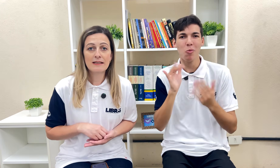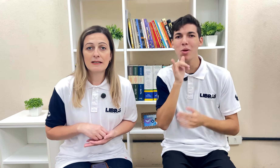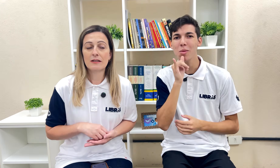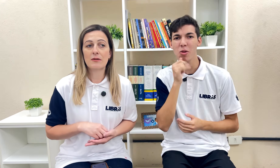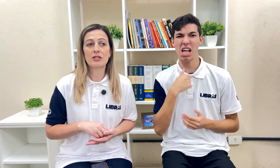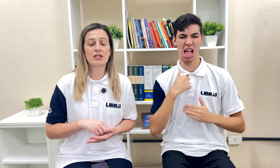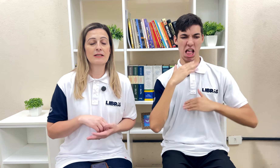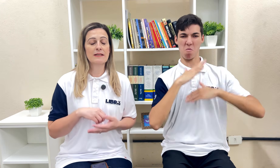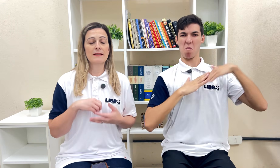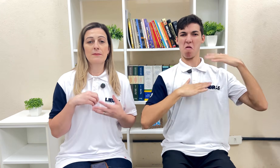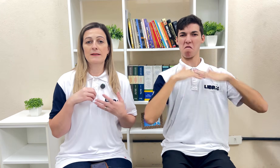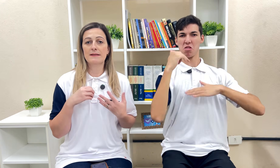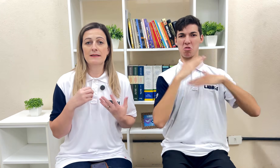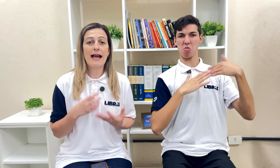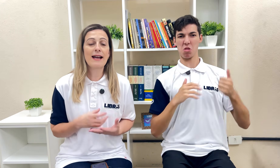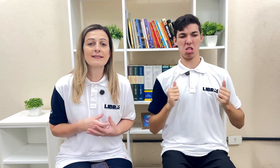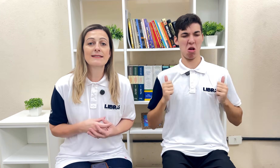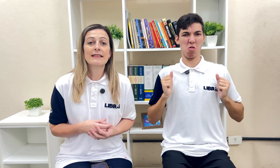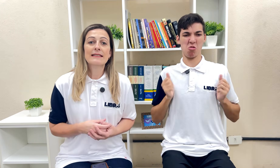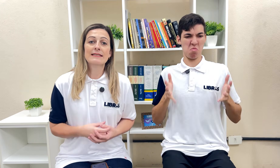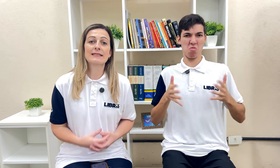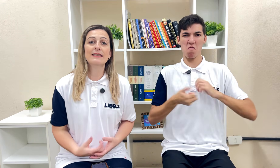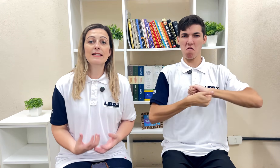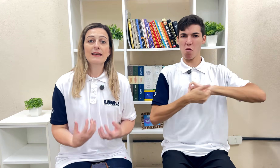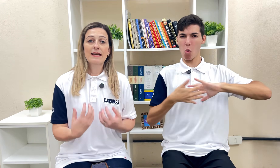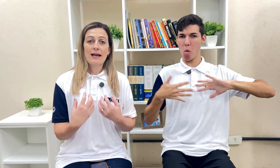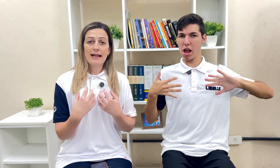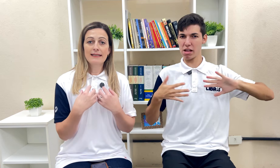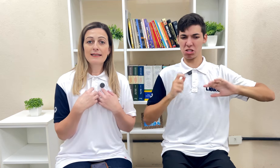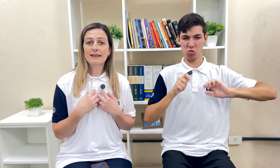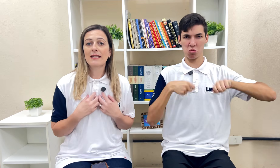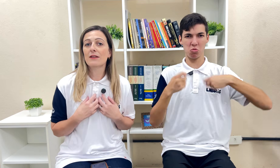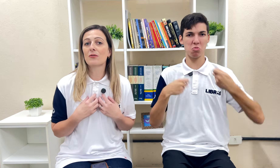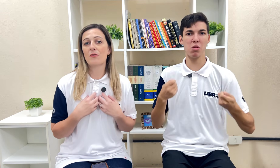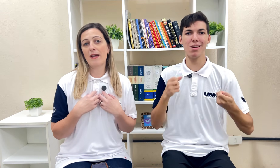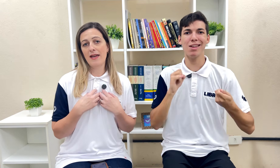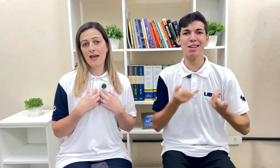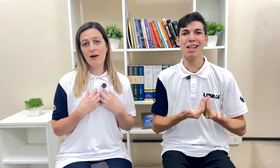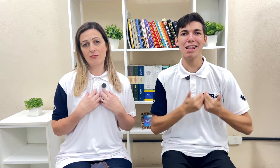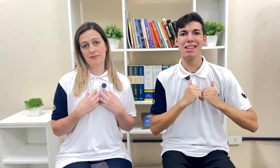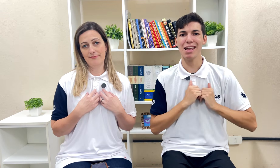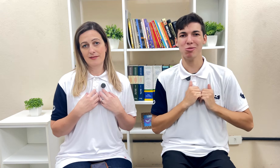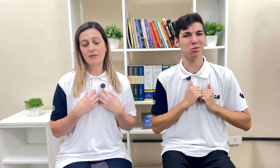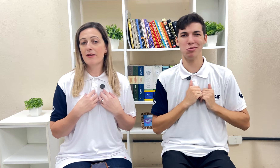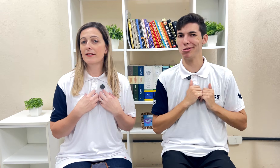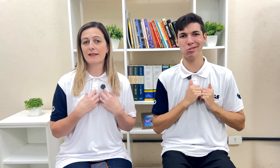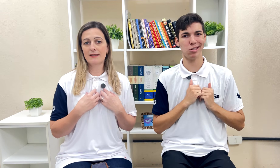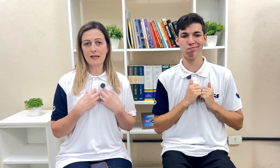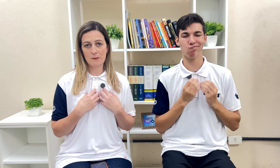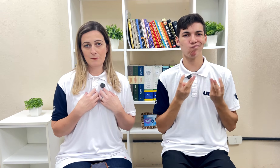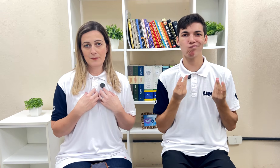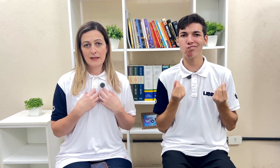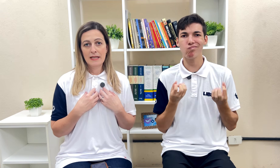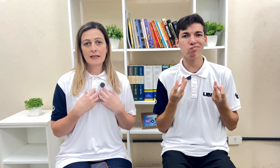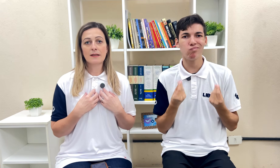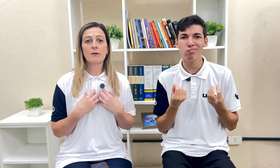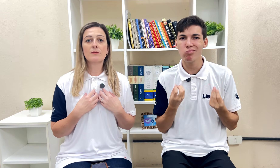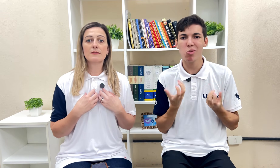técnica, não adianta saber sinais, se aqui dentro não é real, não é verdadeiro. Então, se